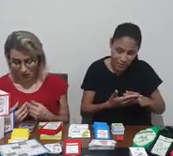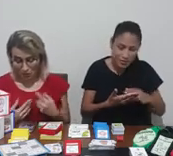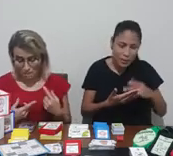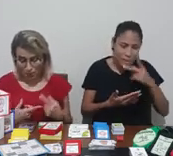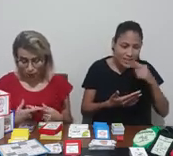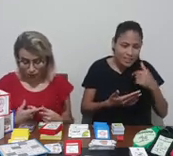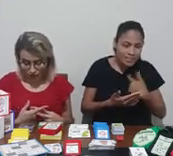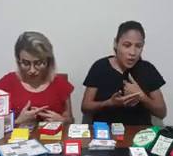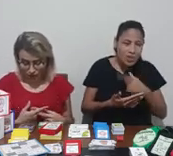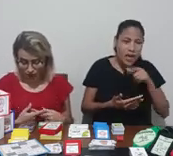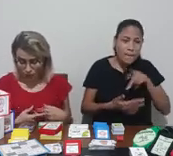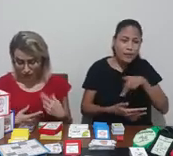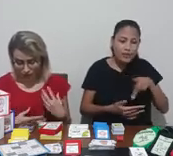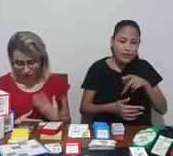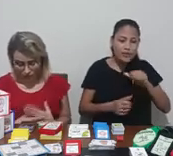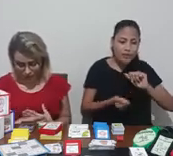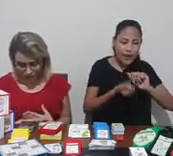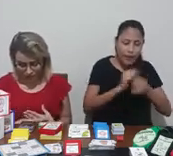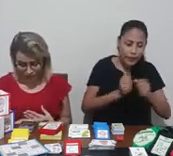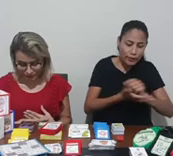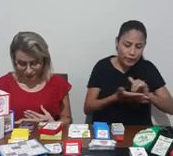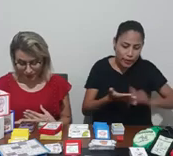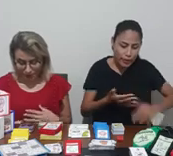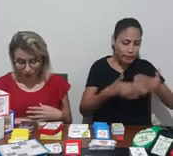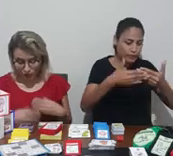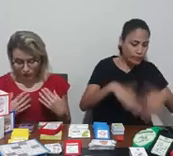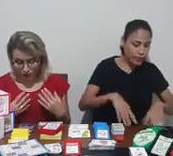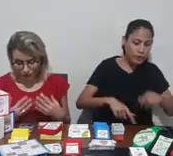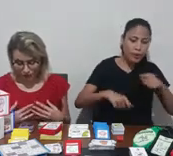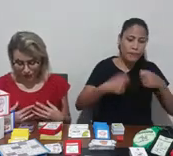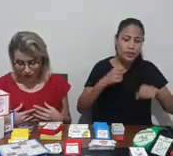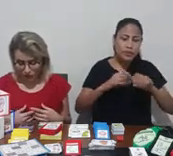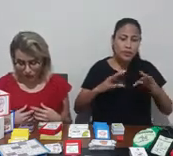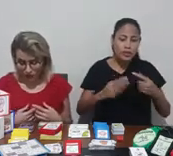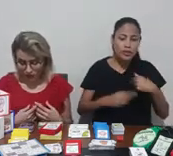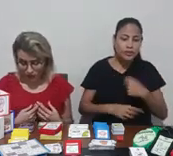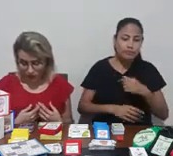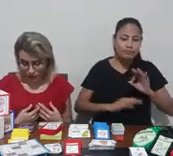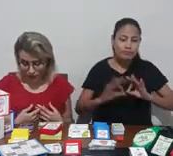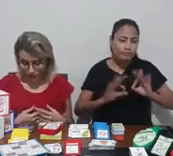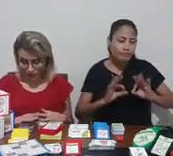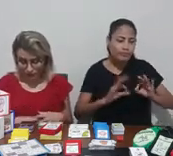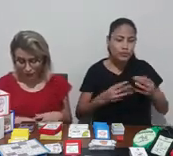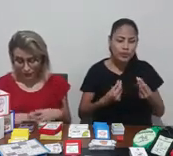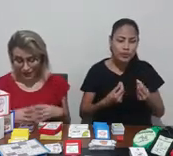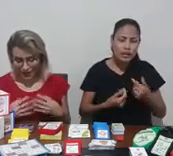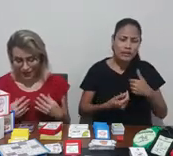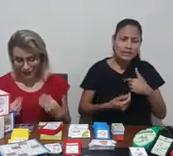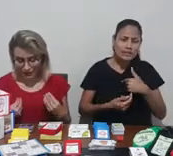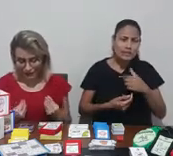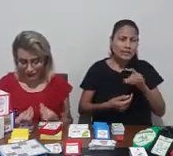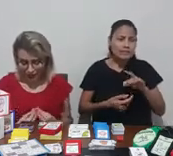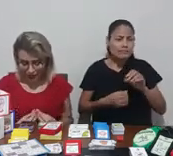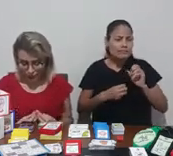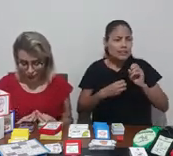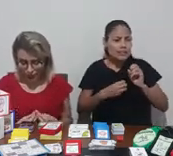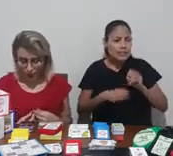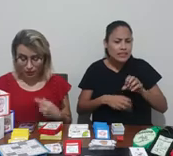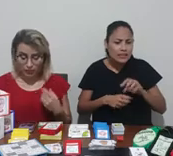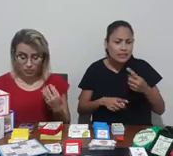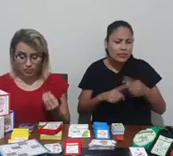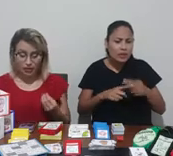atividades, provas e o que precisa. Na maioria das vezes, só ensinamos devido à realidade desse